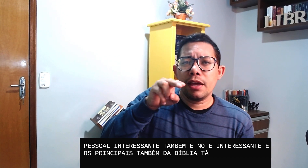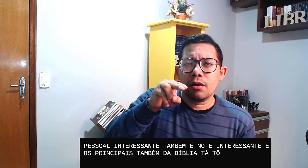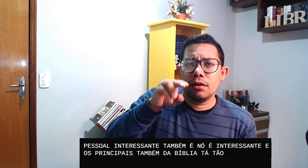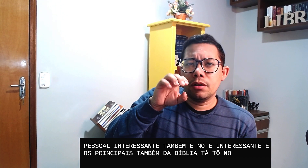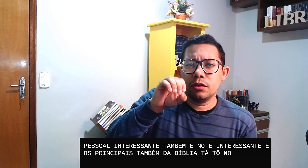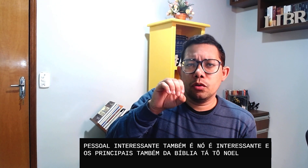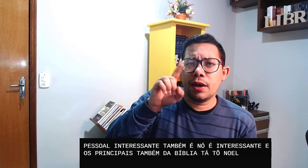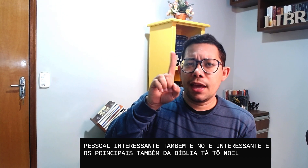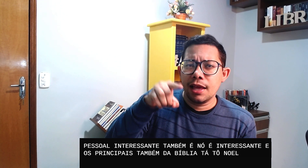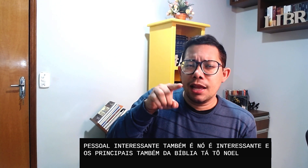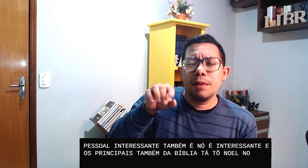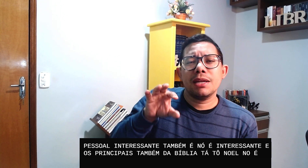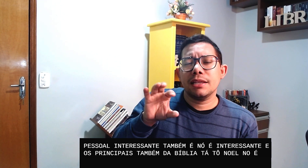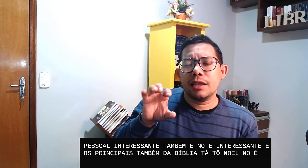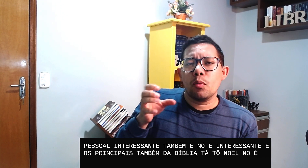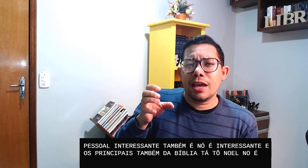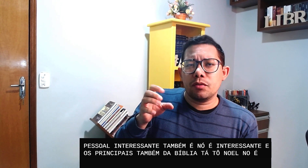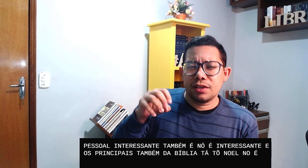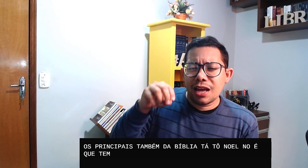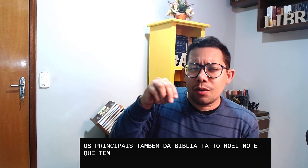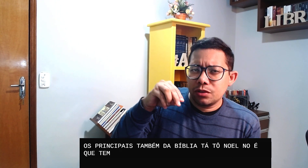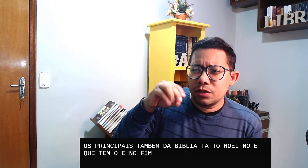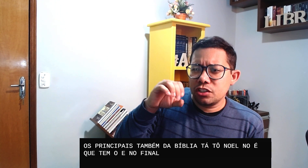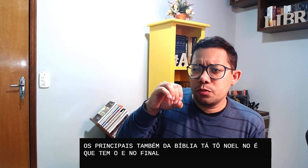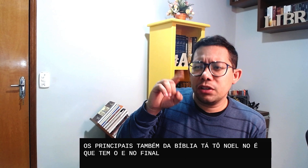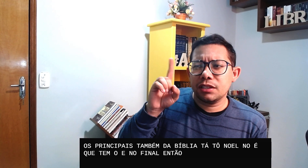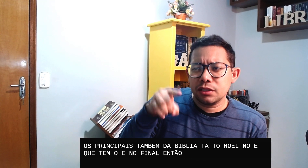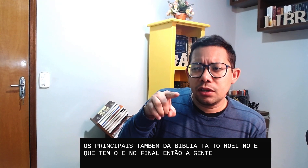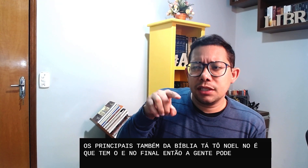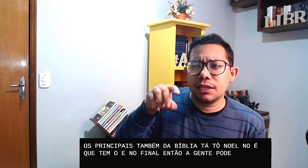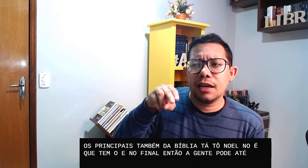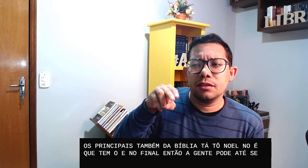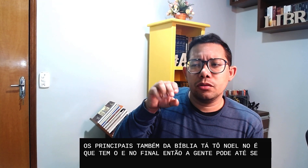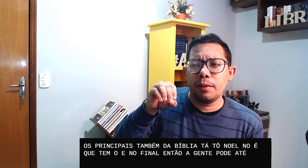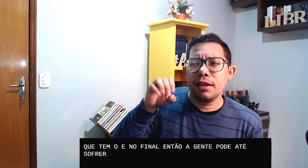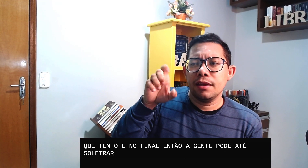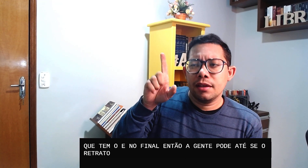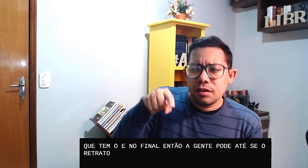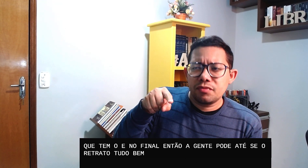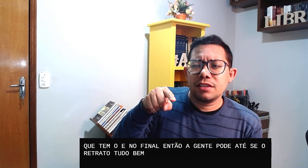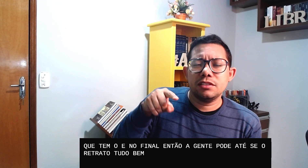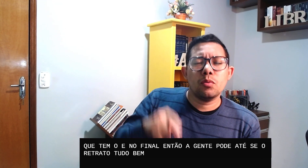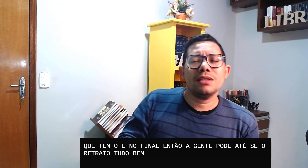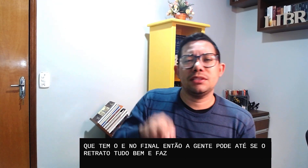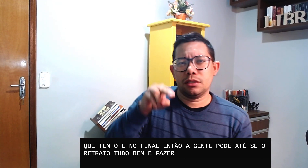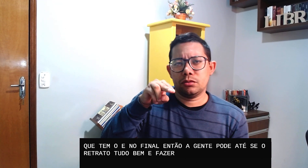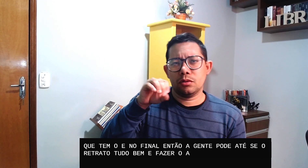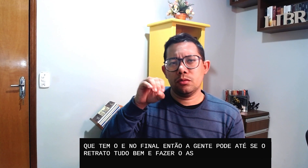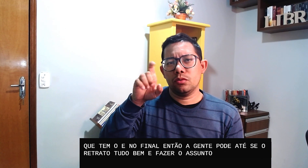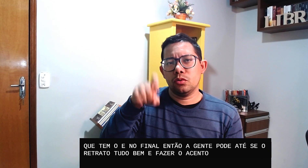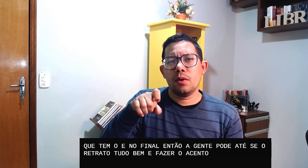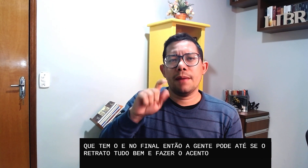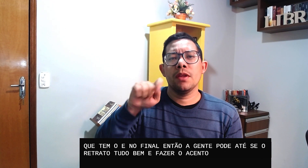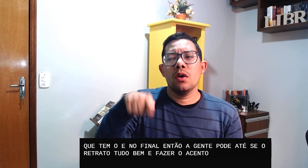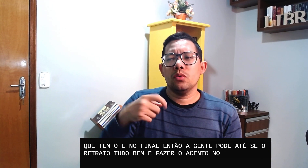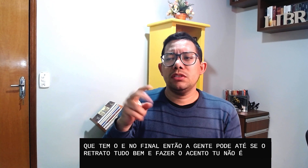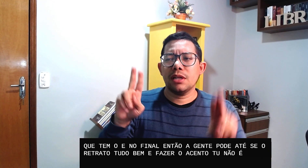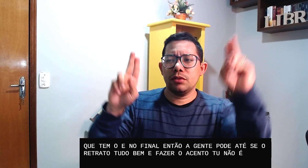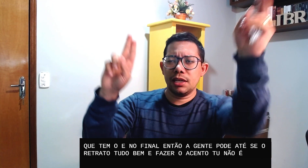ó, Noé, lembra que tem o E no final? Então, a gente pode até soletrar, tudo bem? E fazer o acento. Então, Noé, o sinal dele